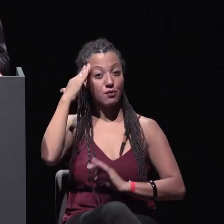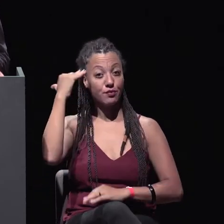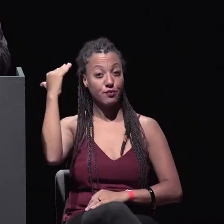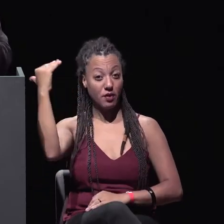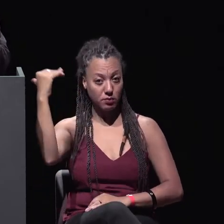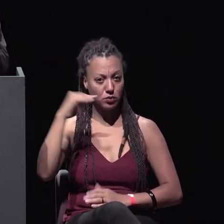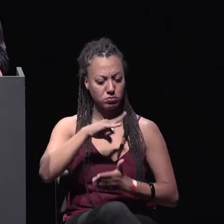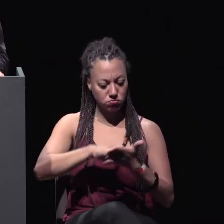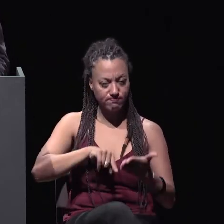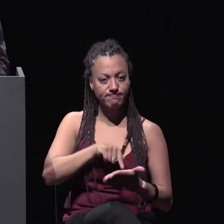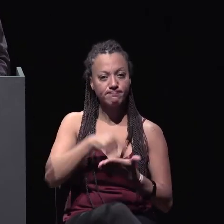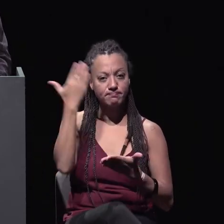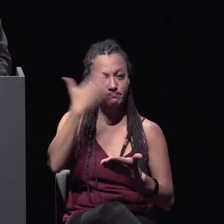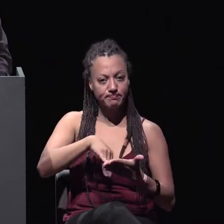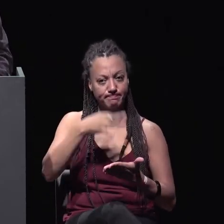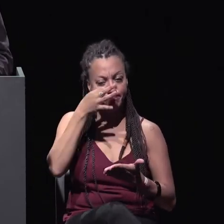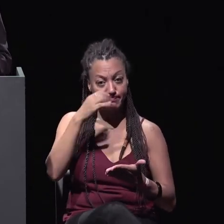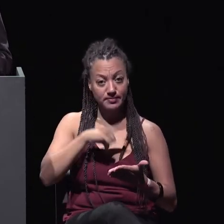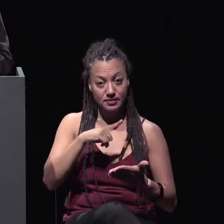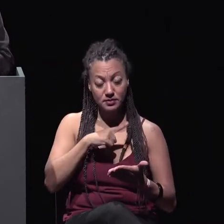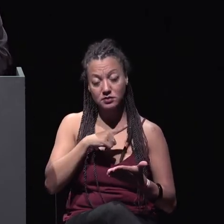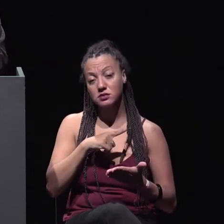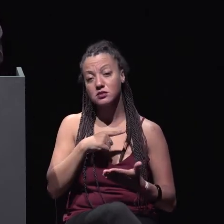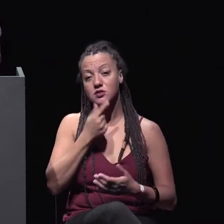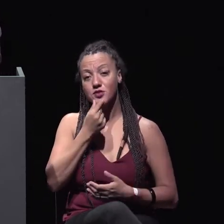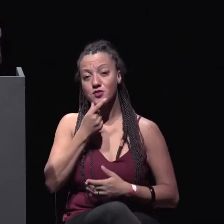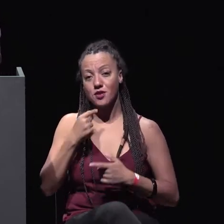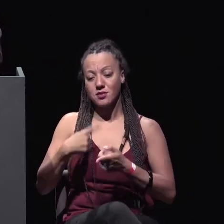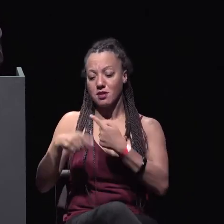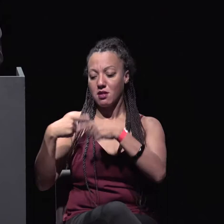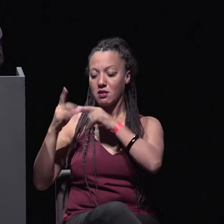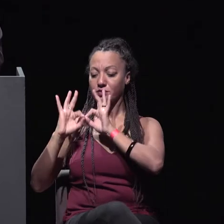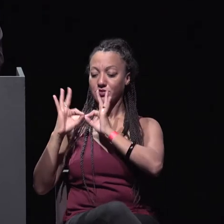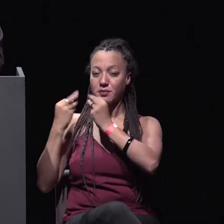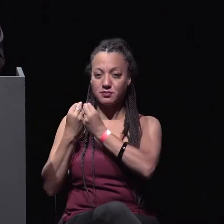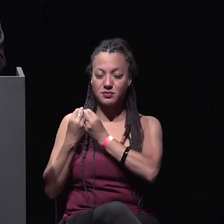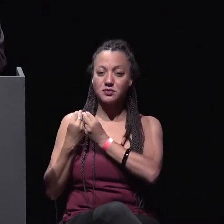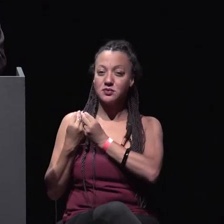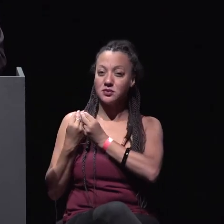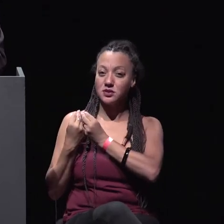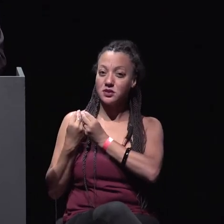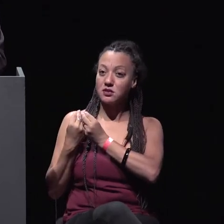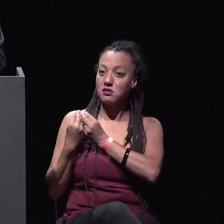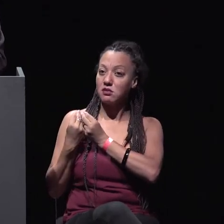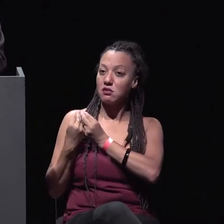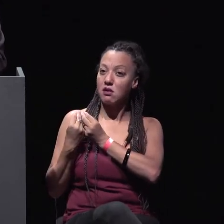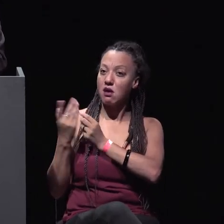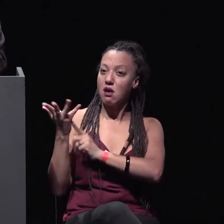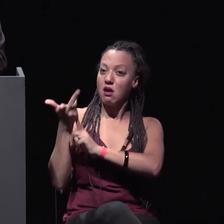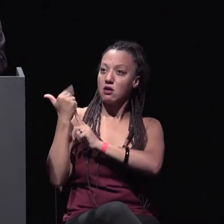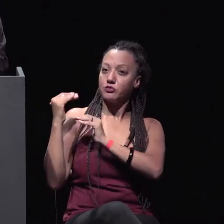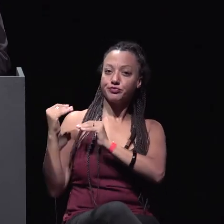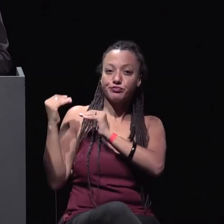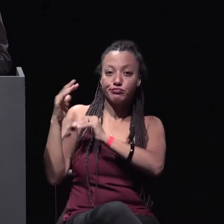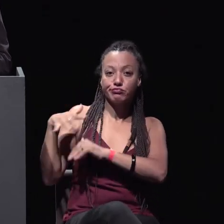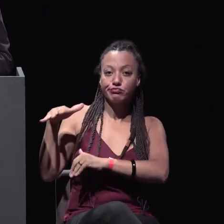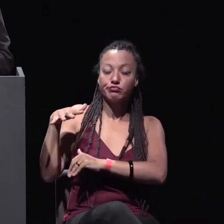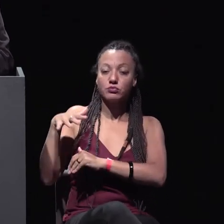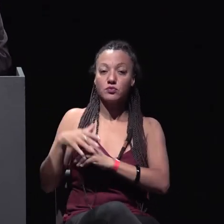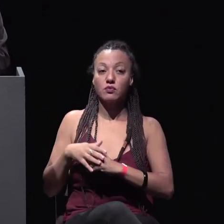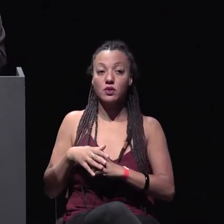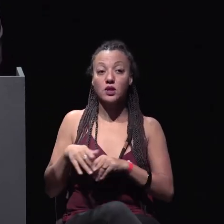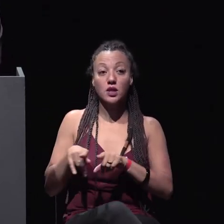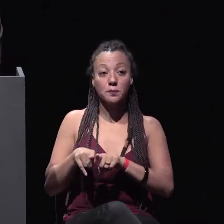documentada com uma produção documentada ele vinha de uma família ligada também aos ofícios às artes e ofícios e